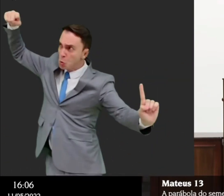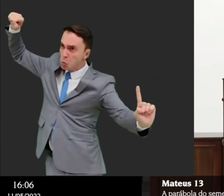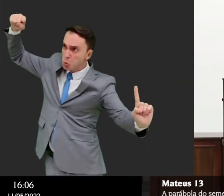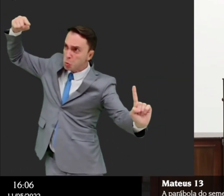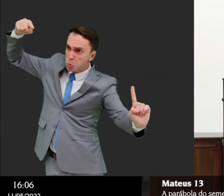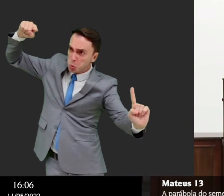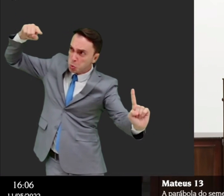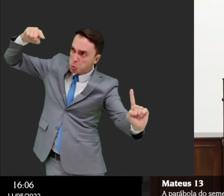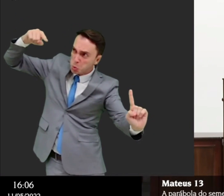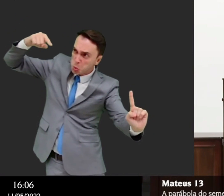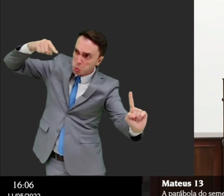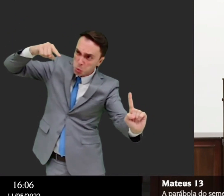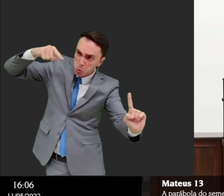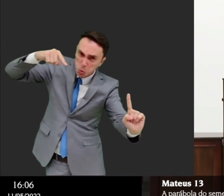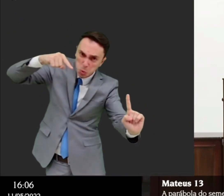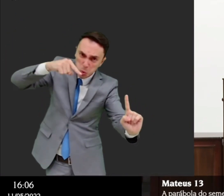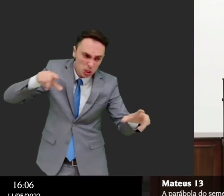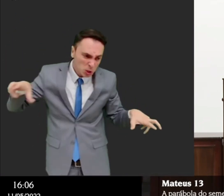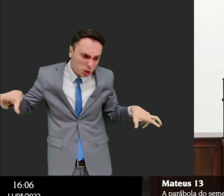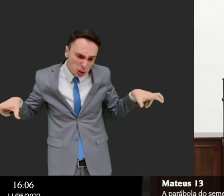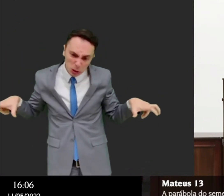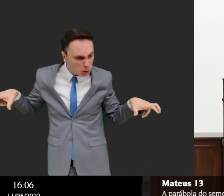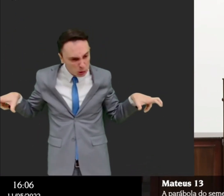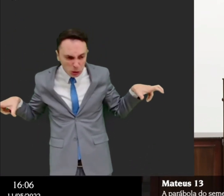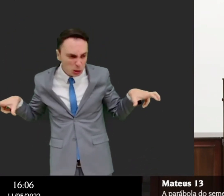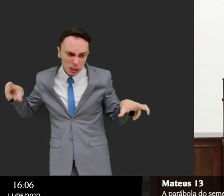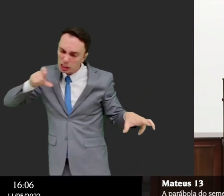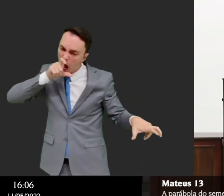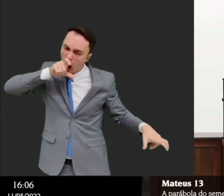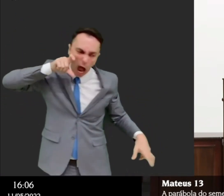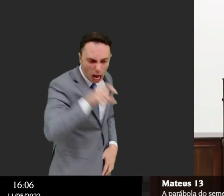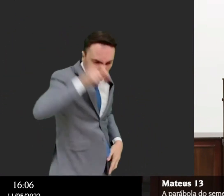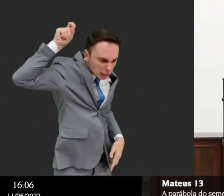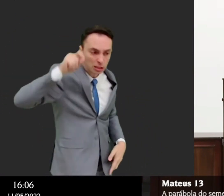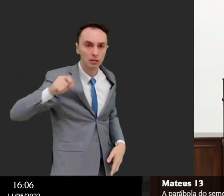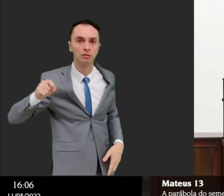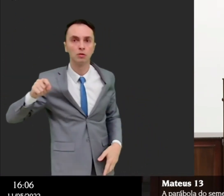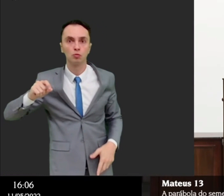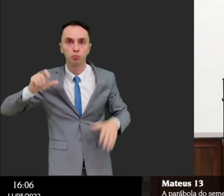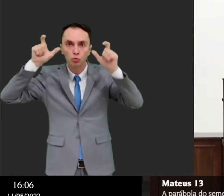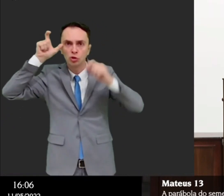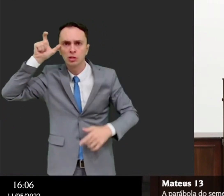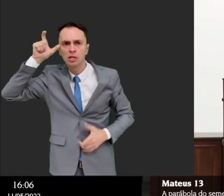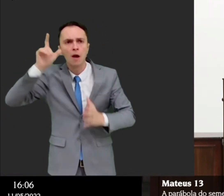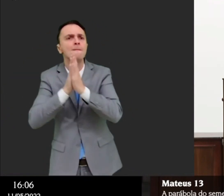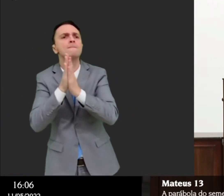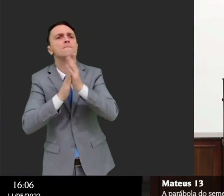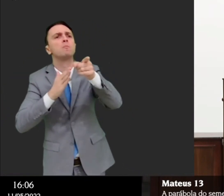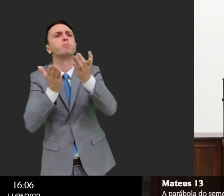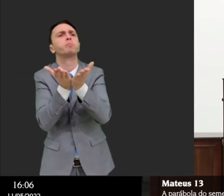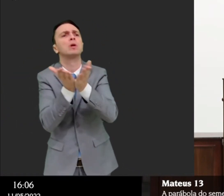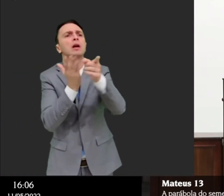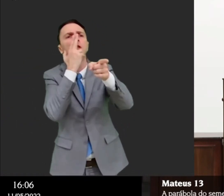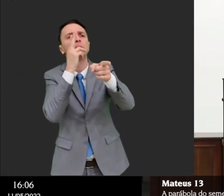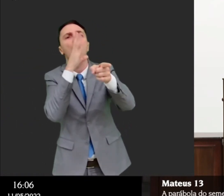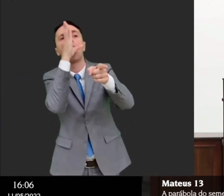nosso caminho. Vamos ver se morreu alguma coisa. Vamos ver se caiu alguma coisa. Vamos ver se tem alguém despercebido.